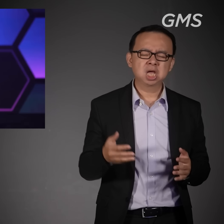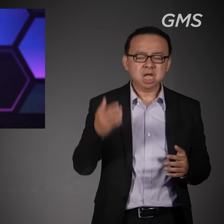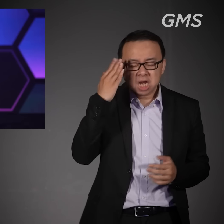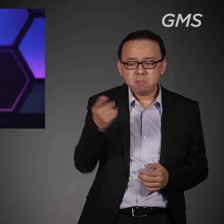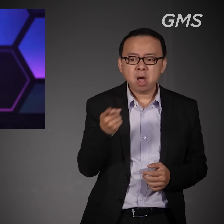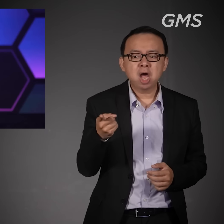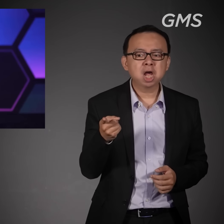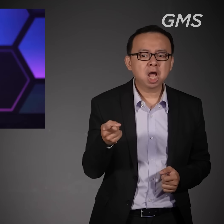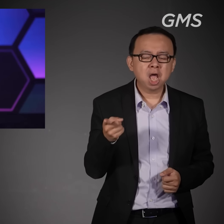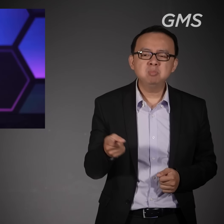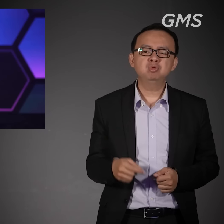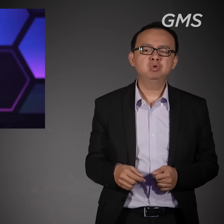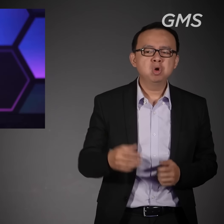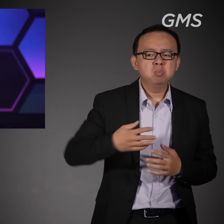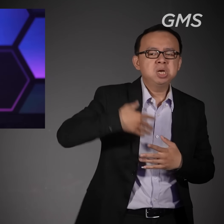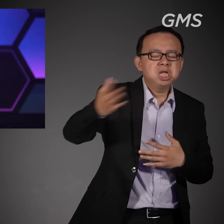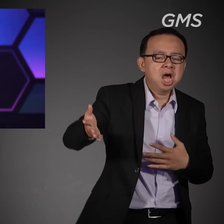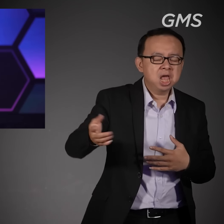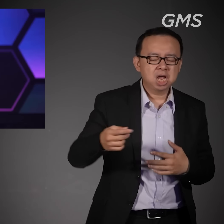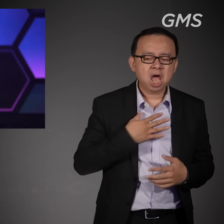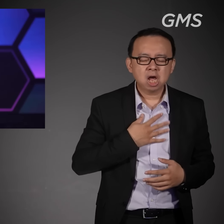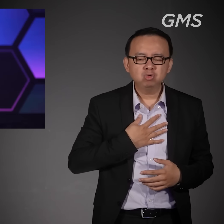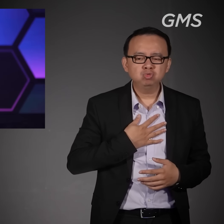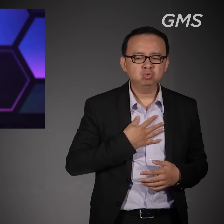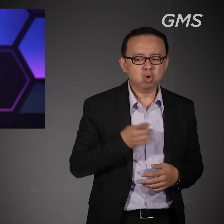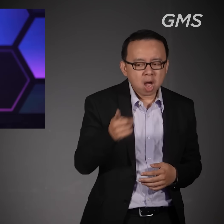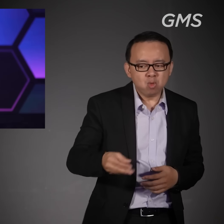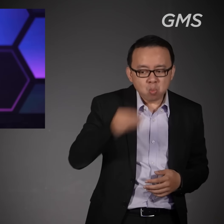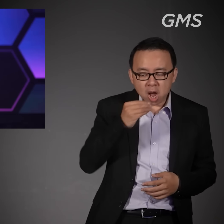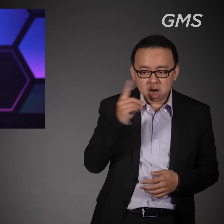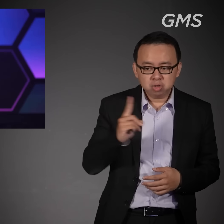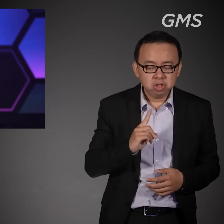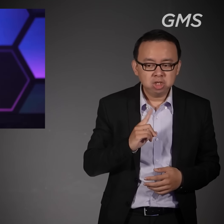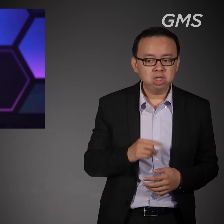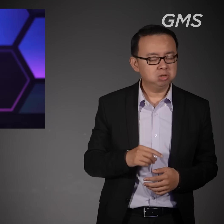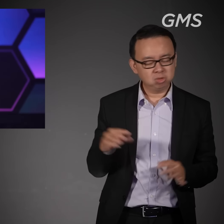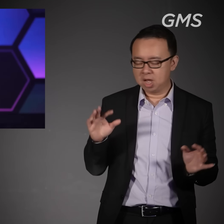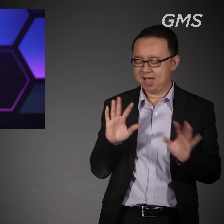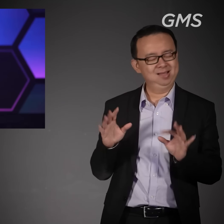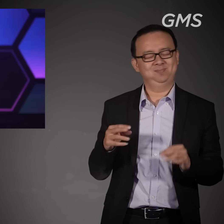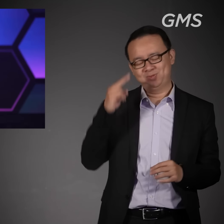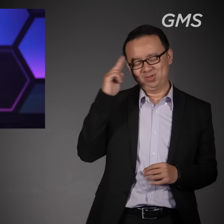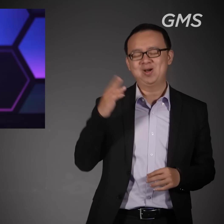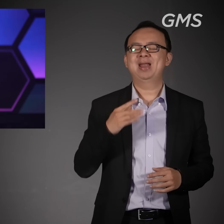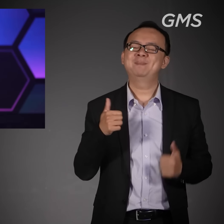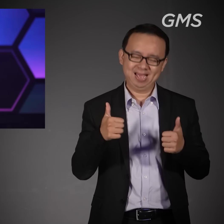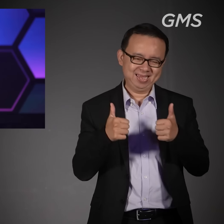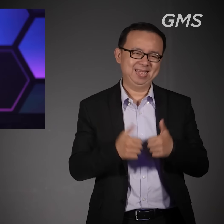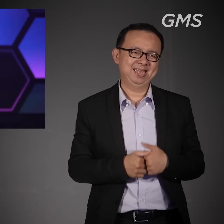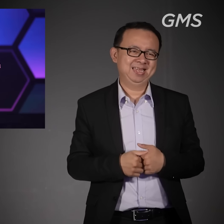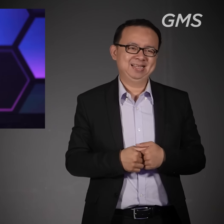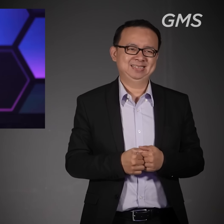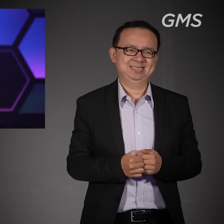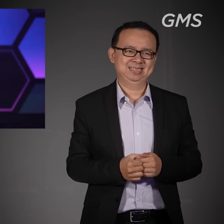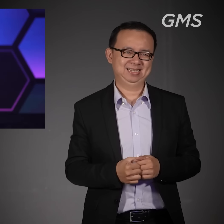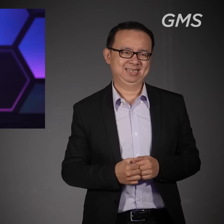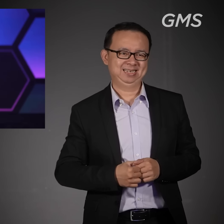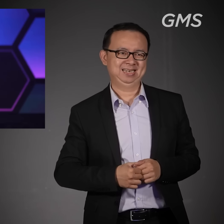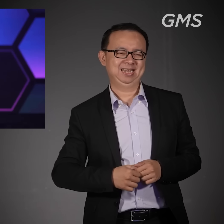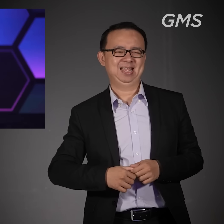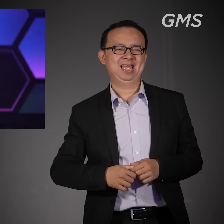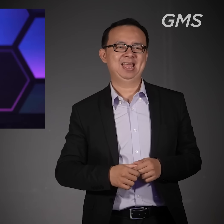rajamu, kenapa hamba yang makan dulu? Coba bayangkan, kalau kita makan di restoran. Para pelayan